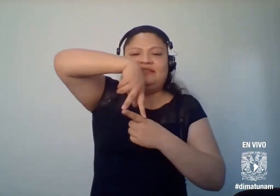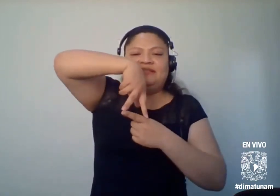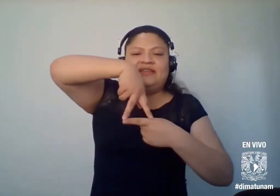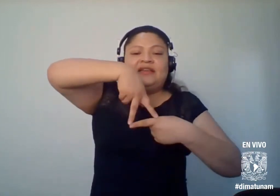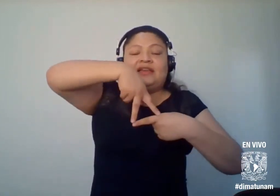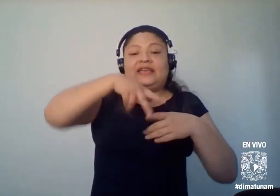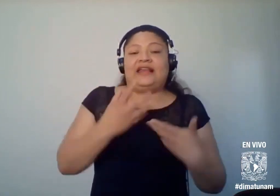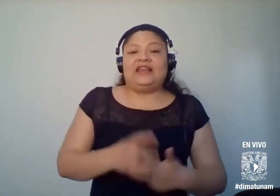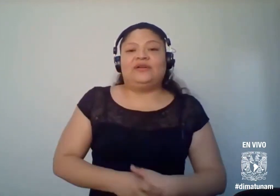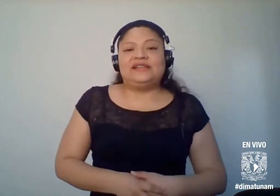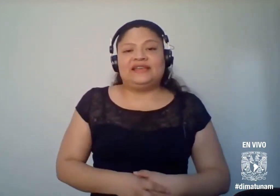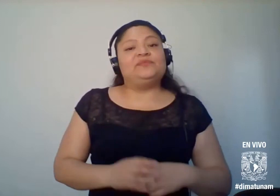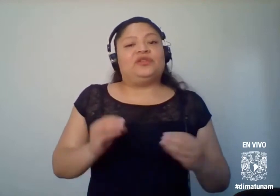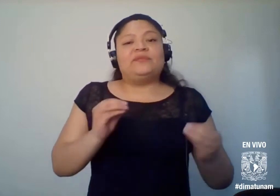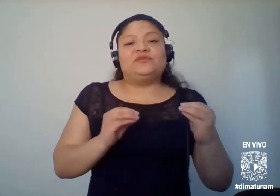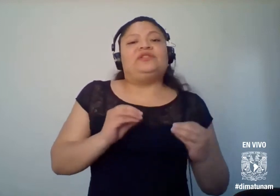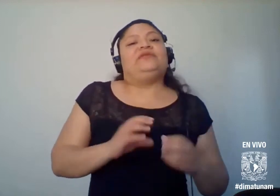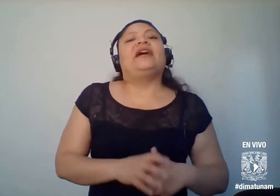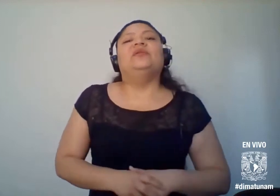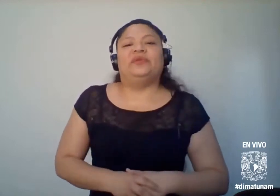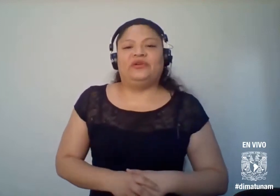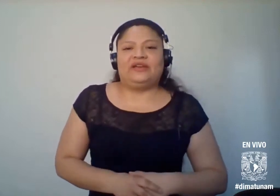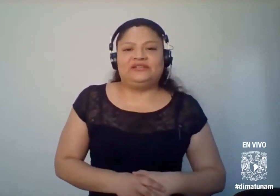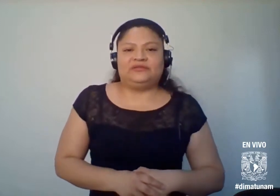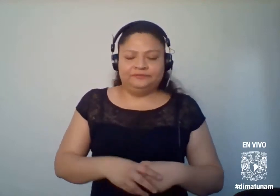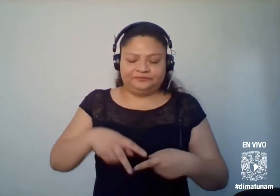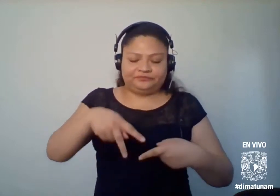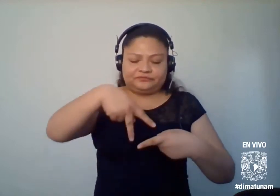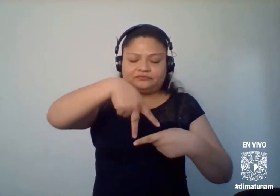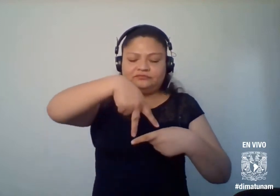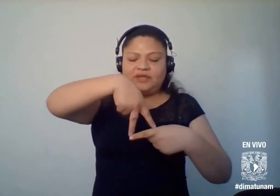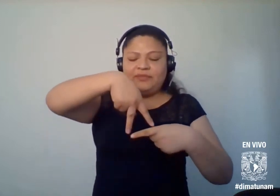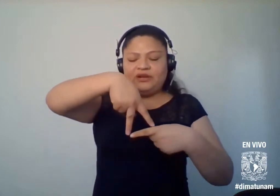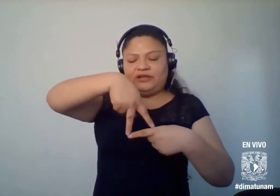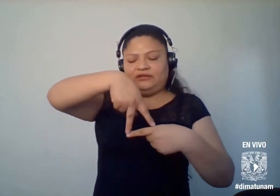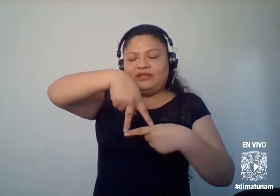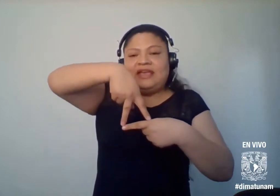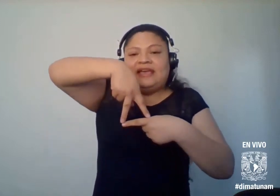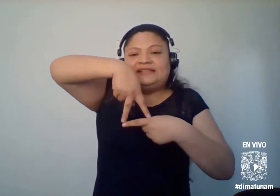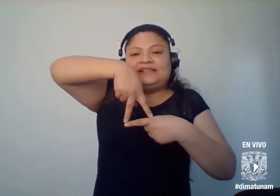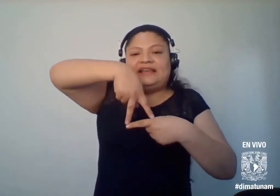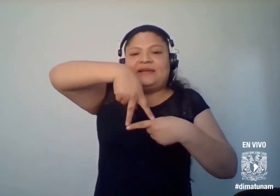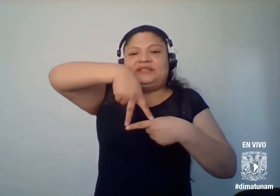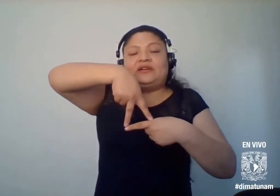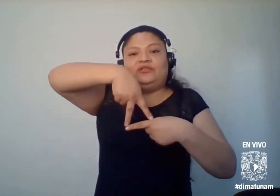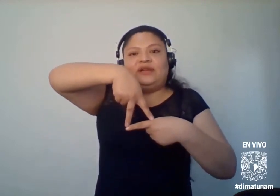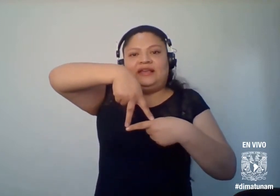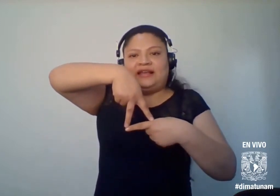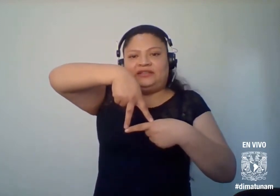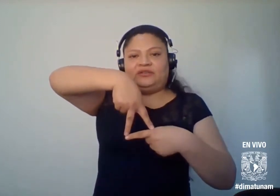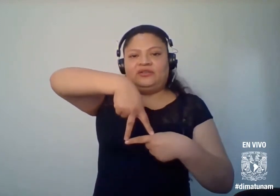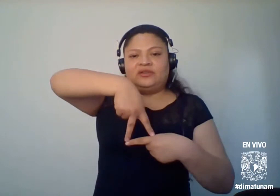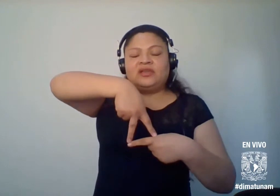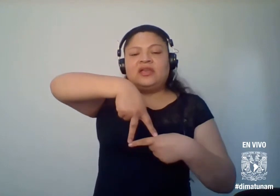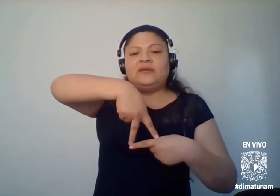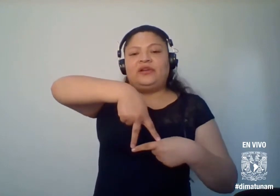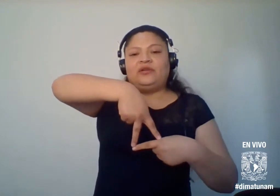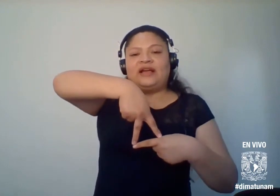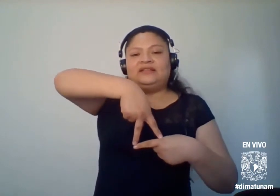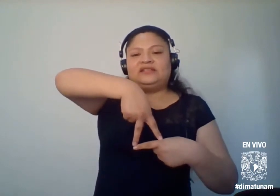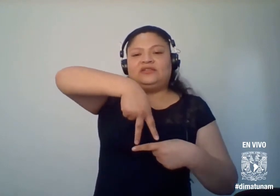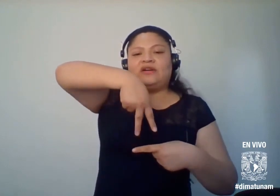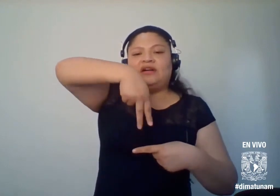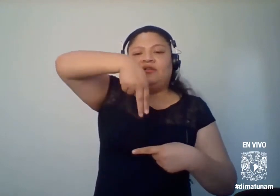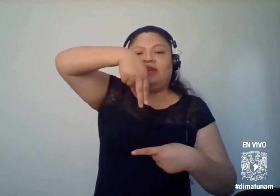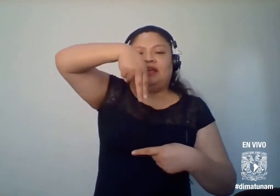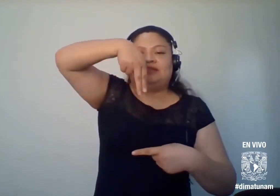arriba. Y en la lengua de señas podemos modificar un poco esto. Pero bueno, este sería mi triángulo equilátero. Pero